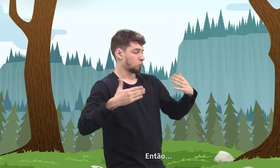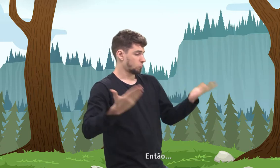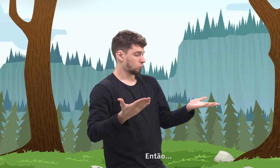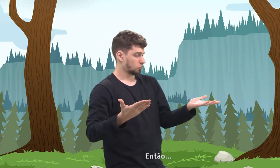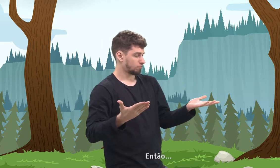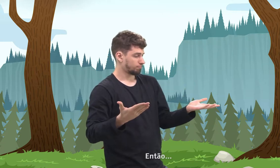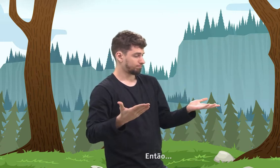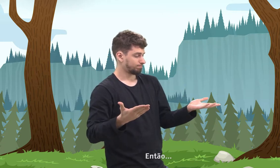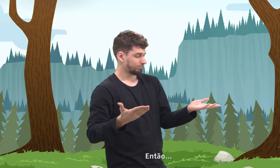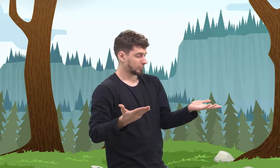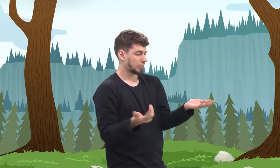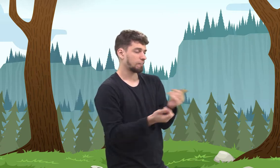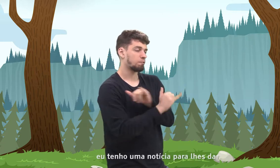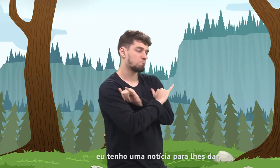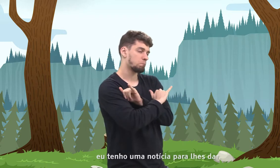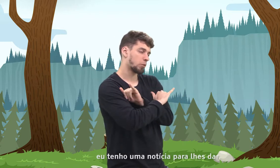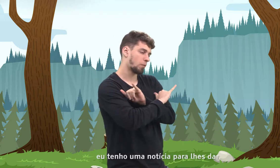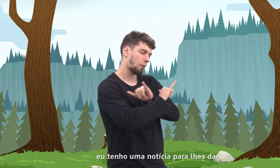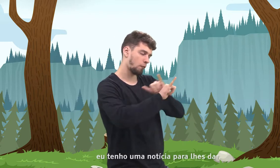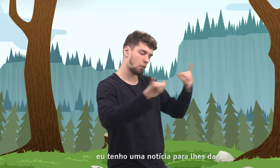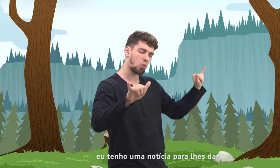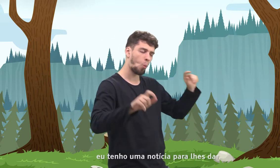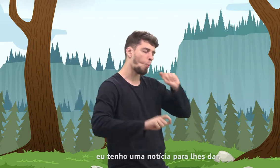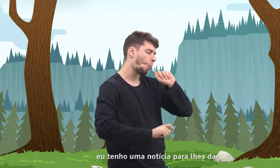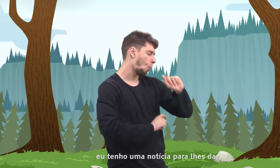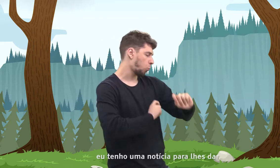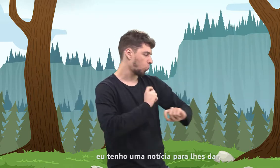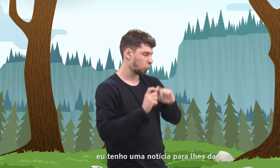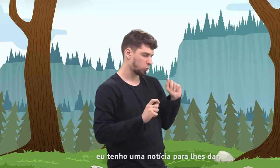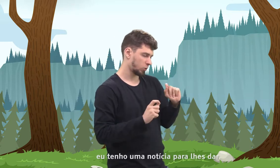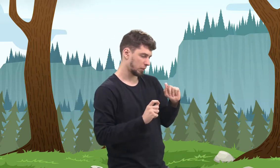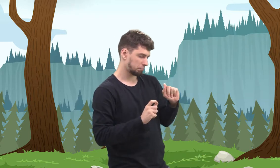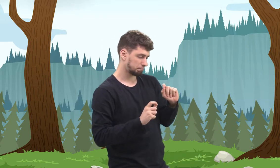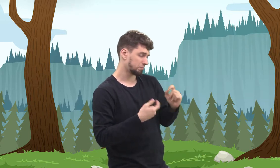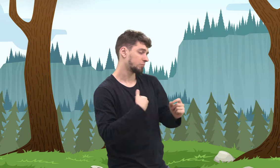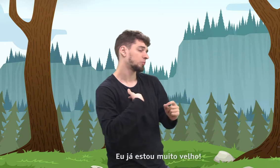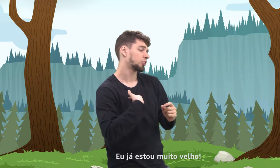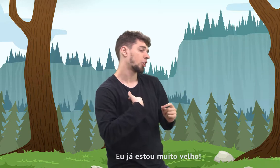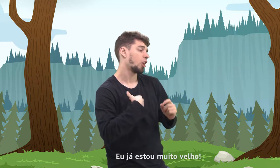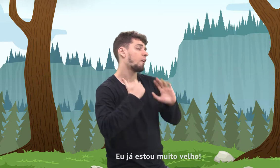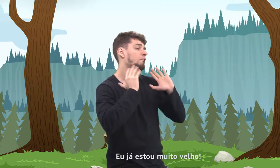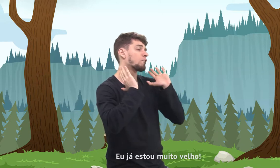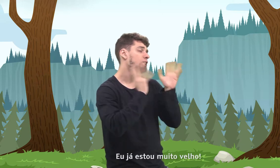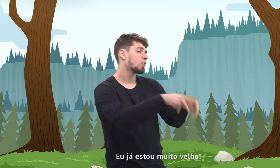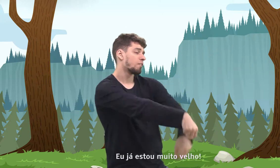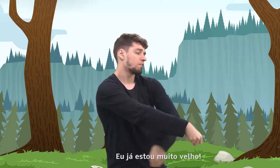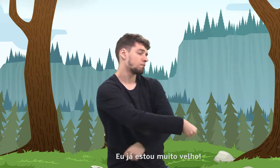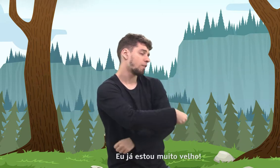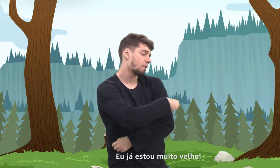então eu tenho uma notícia para lhe dar eu já estou muito velho